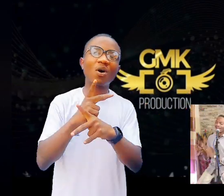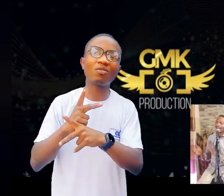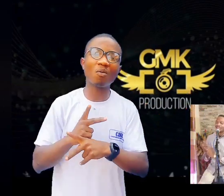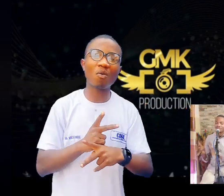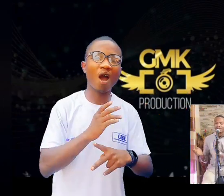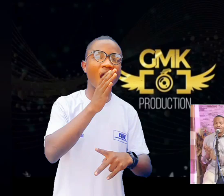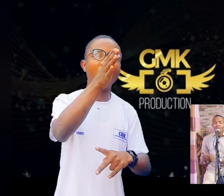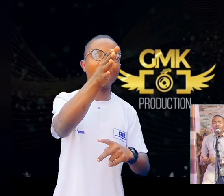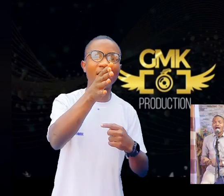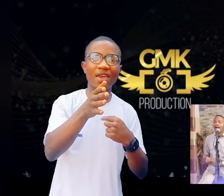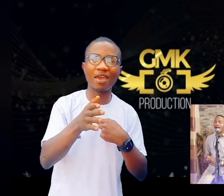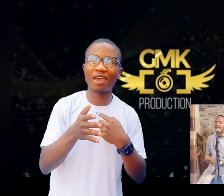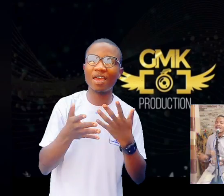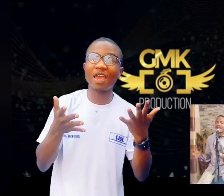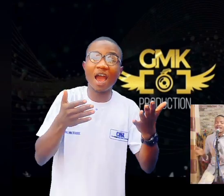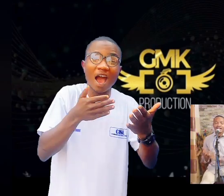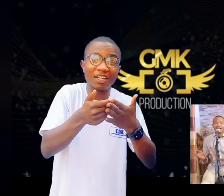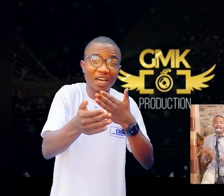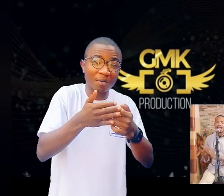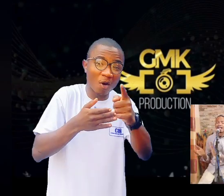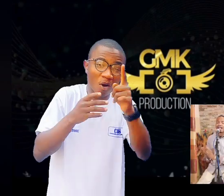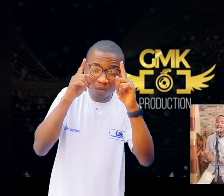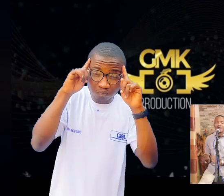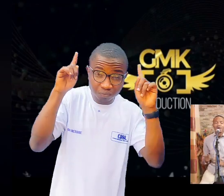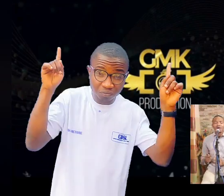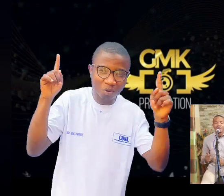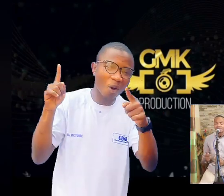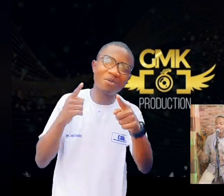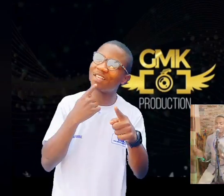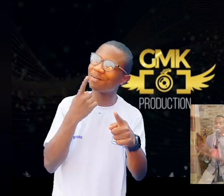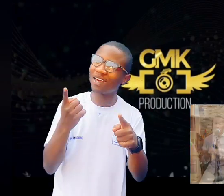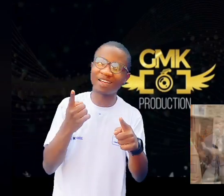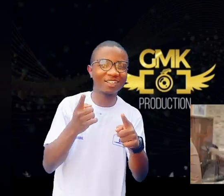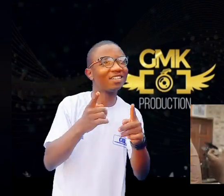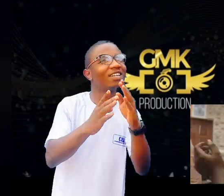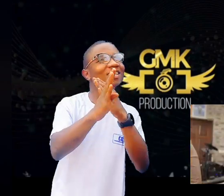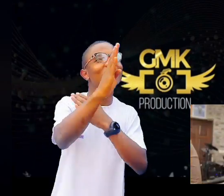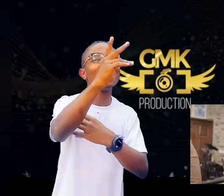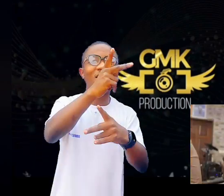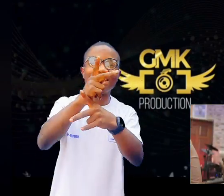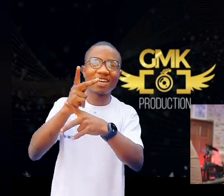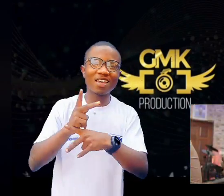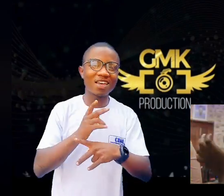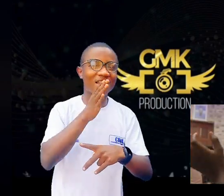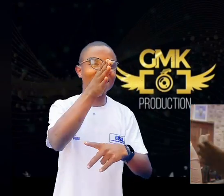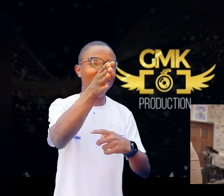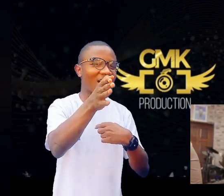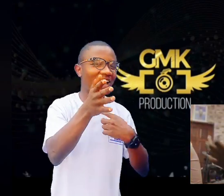Il prendra soin de moi. Même si ça te dépasse, dis seulement qu'il prendra soin de moi.